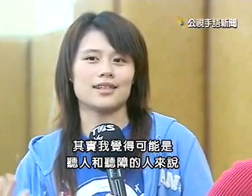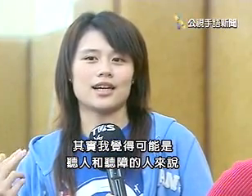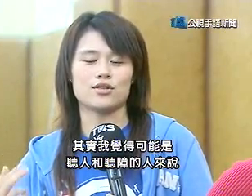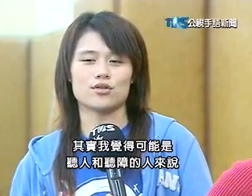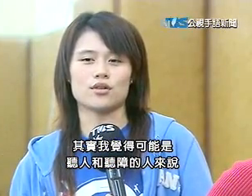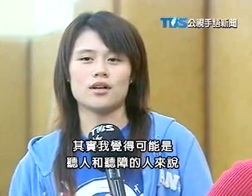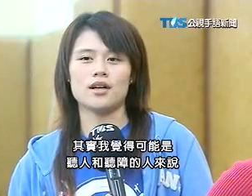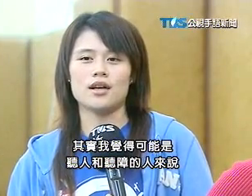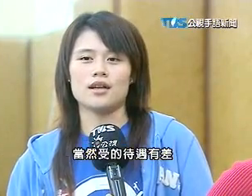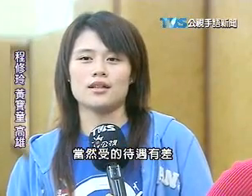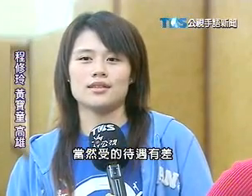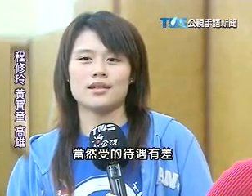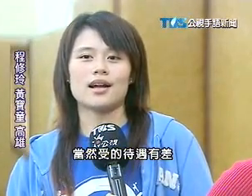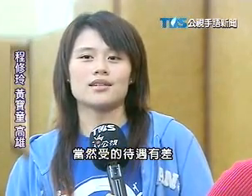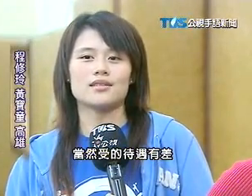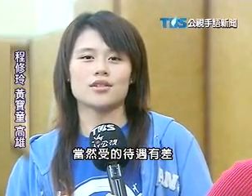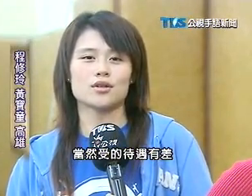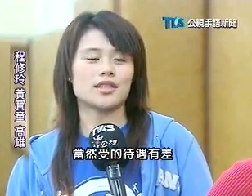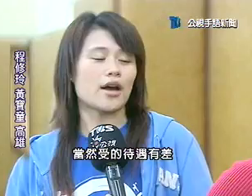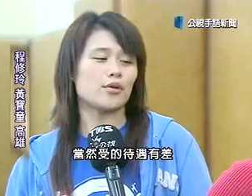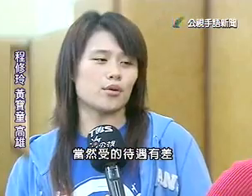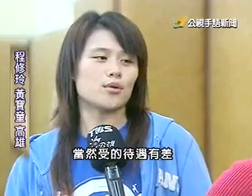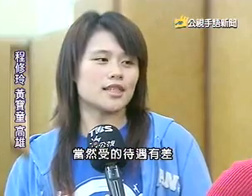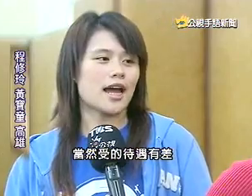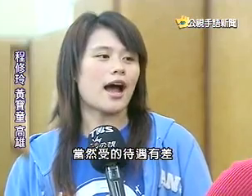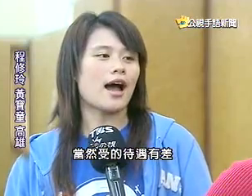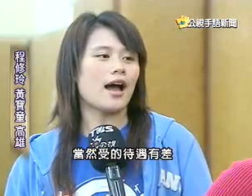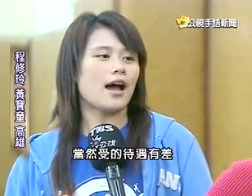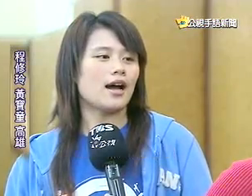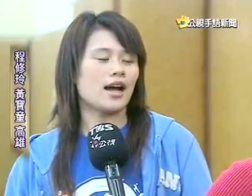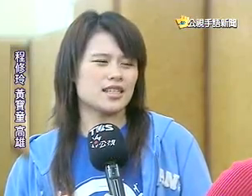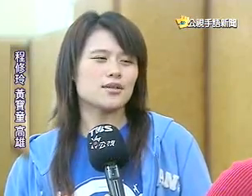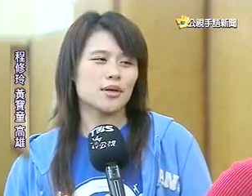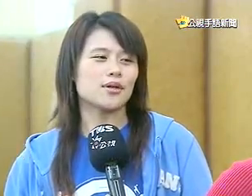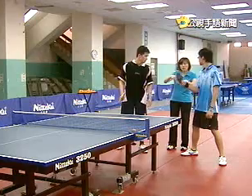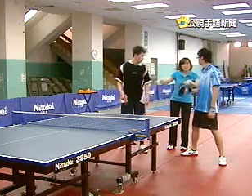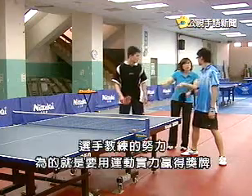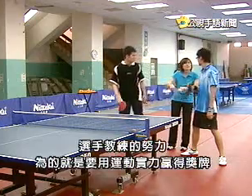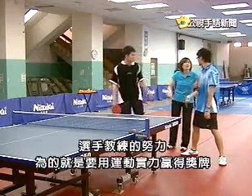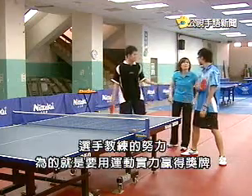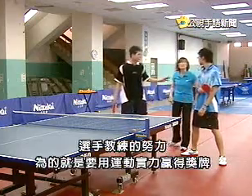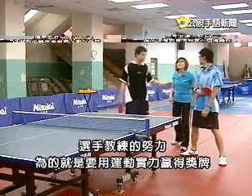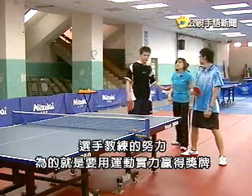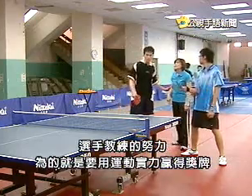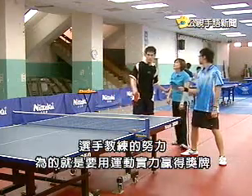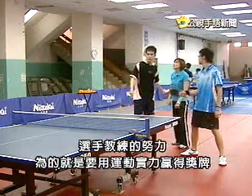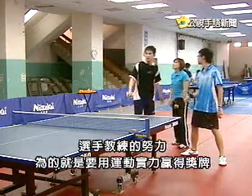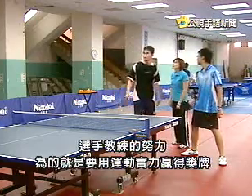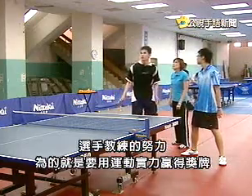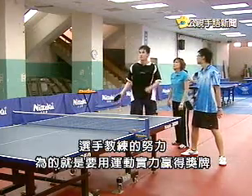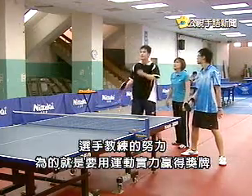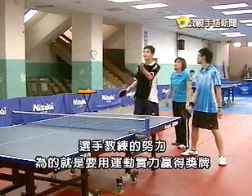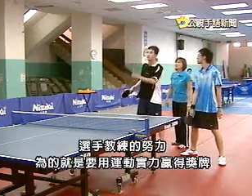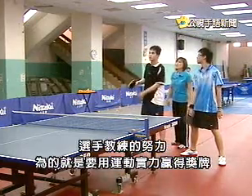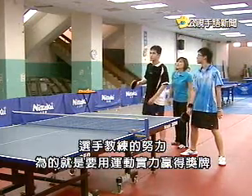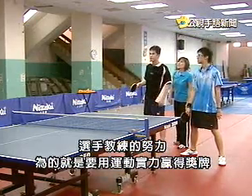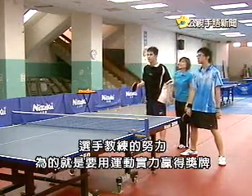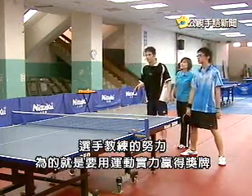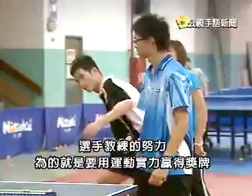人来说，当然受的待遇有落差。 选手教练的努力，为的就是要用运动实力赢得奖牌，为国